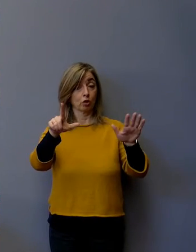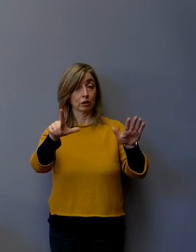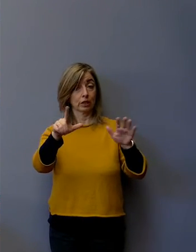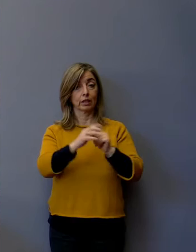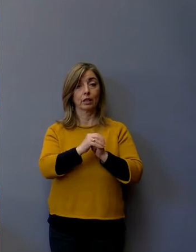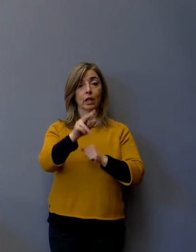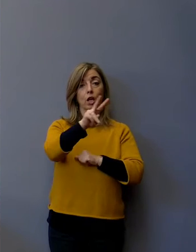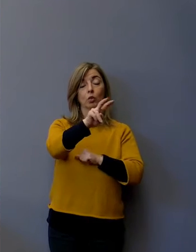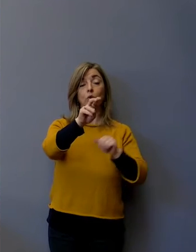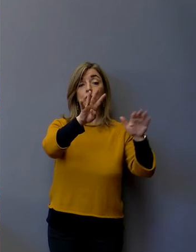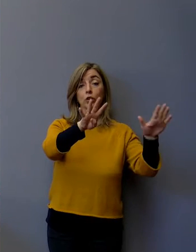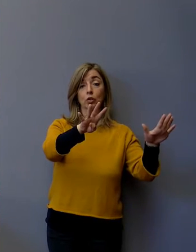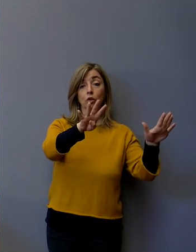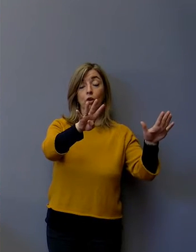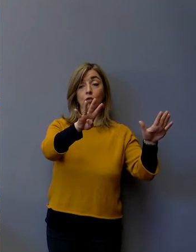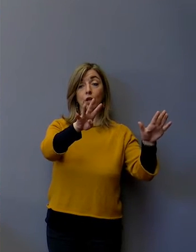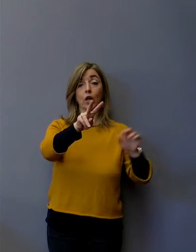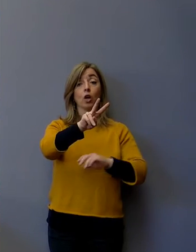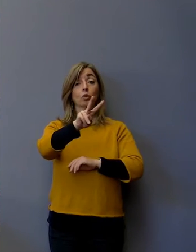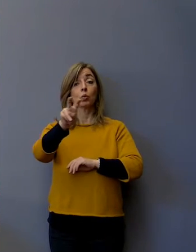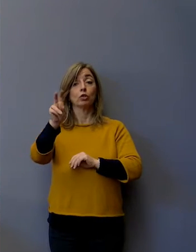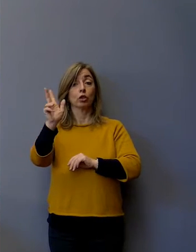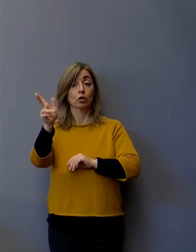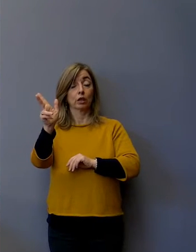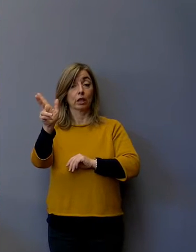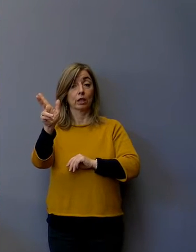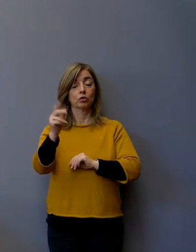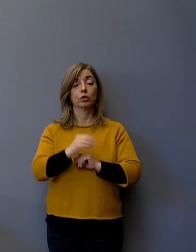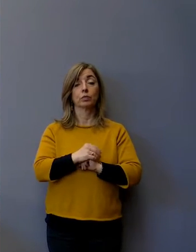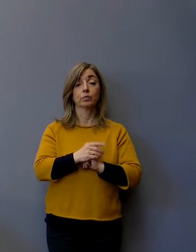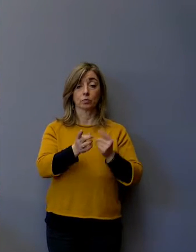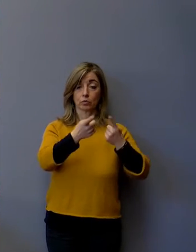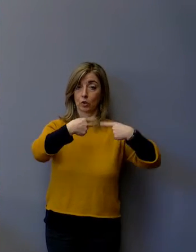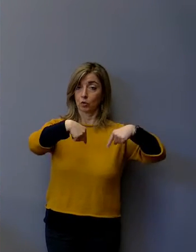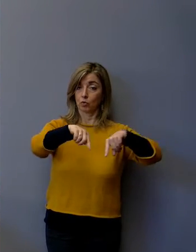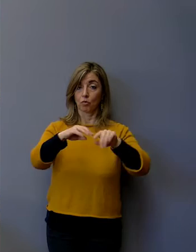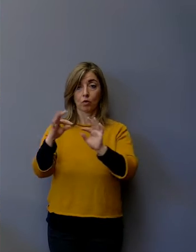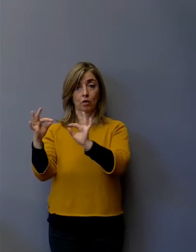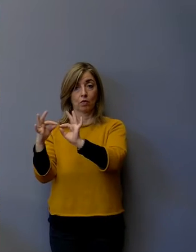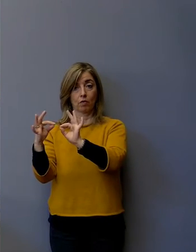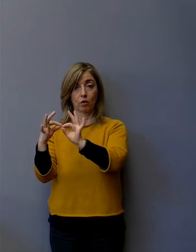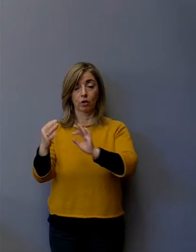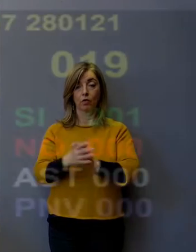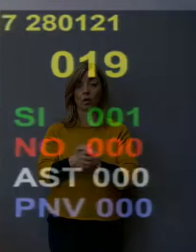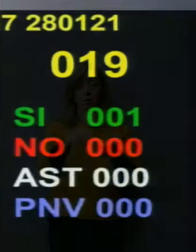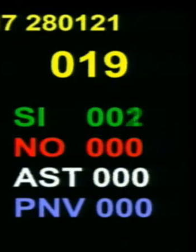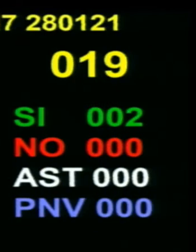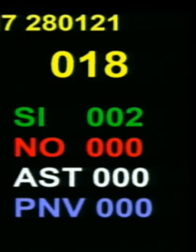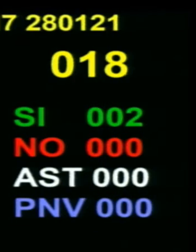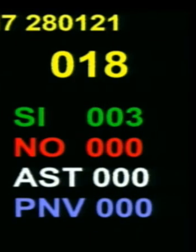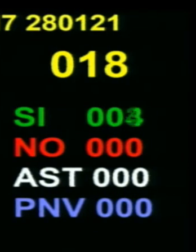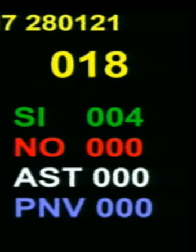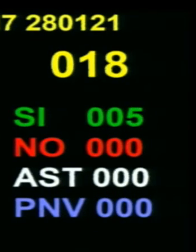209 a 213 parere favorevole si vota